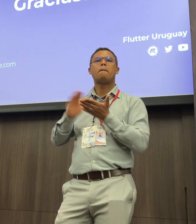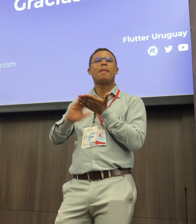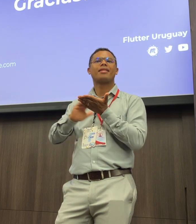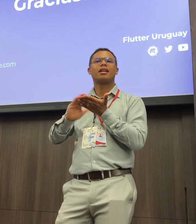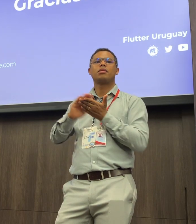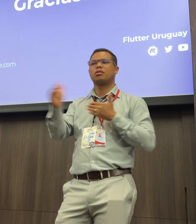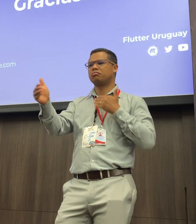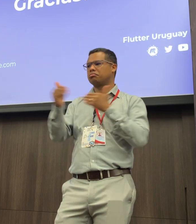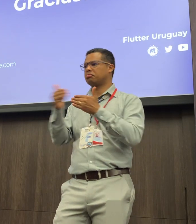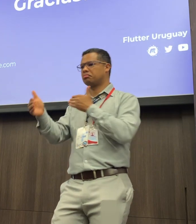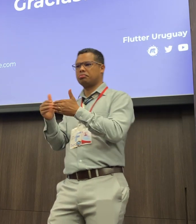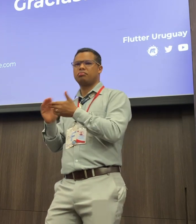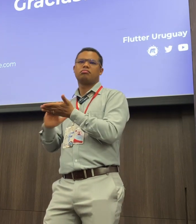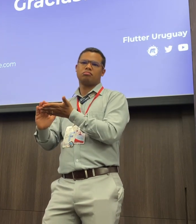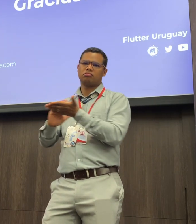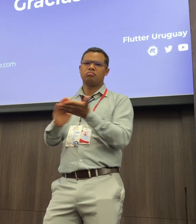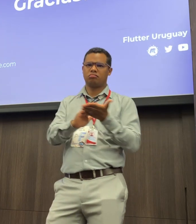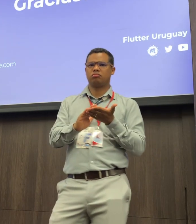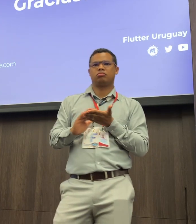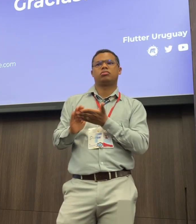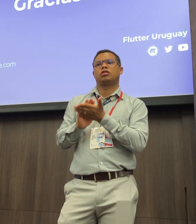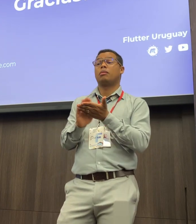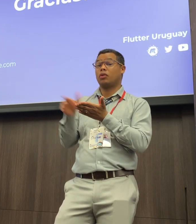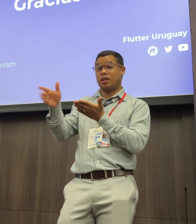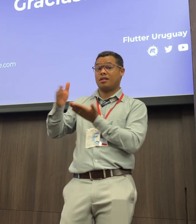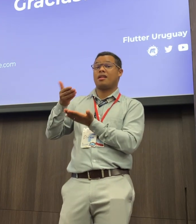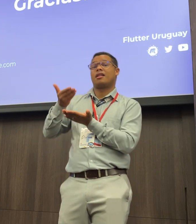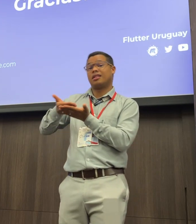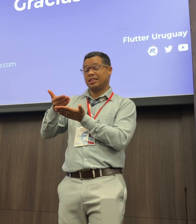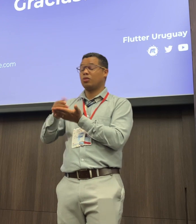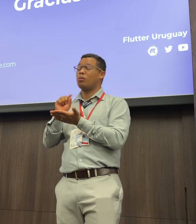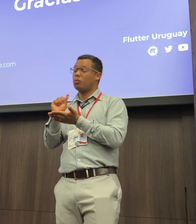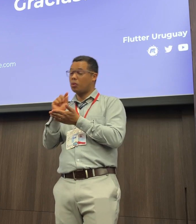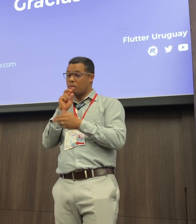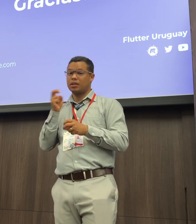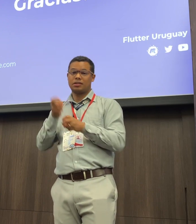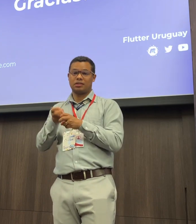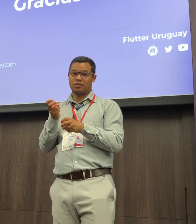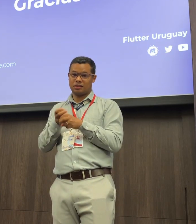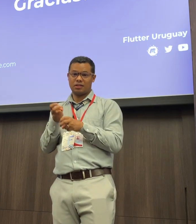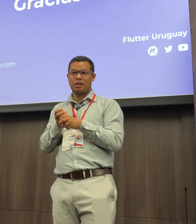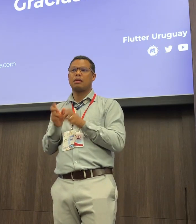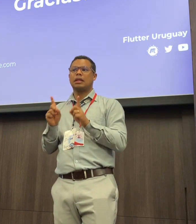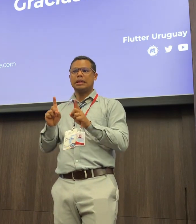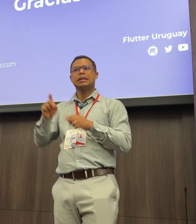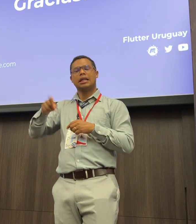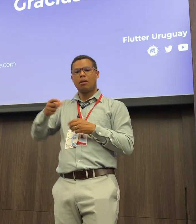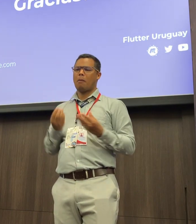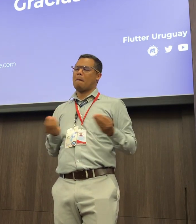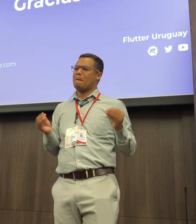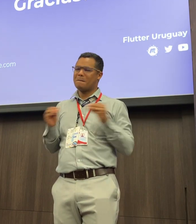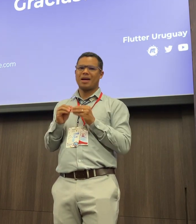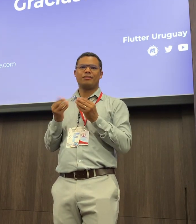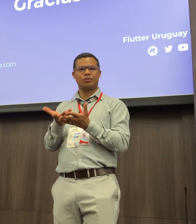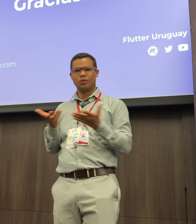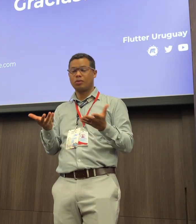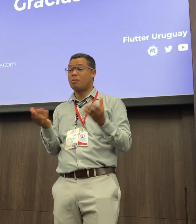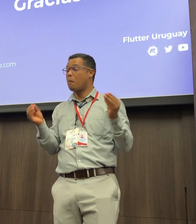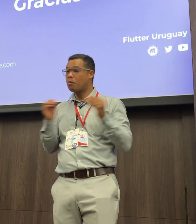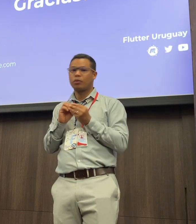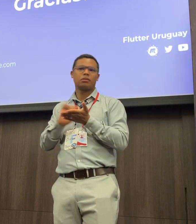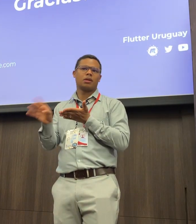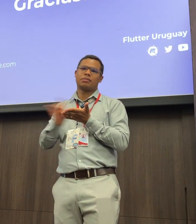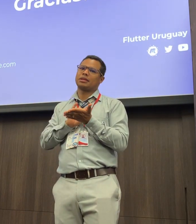lado. Pero sí, al principio suele ser un poco más tedioso porque tenemos que definir por ahí muchas más cosas, muchos más mensajes de lo